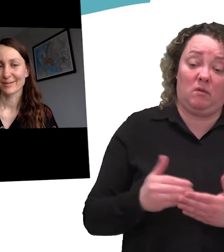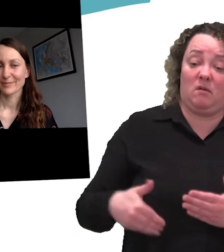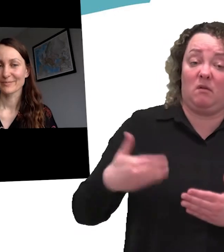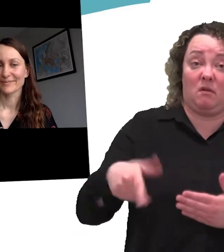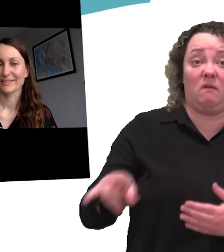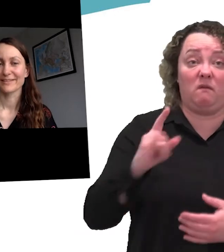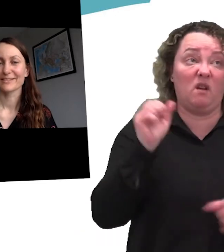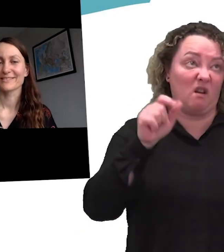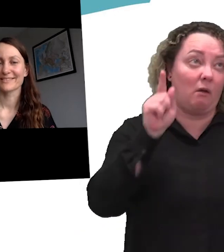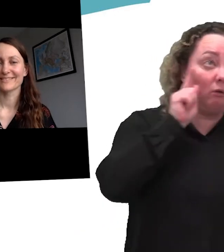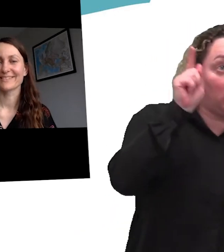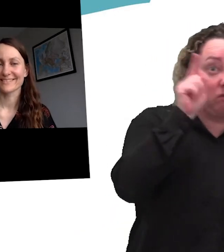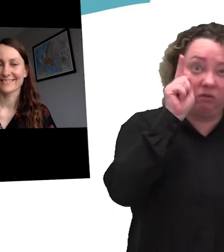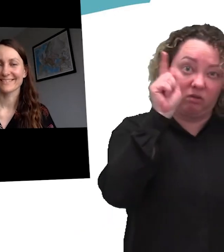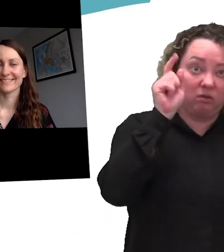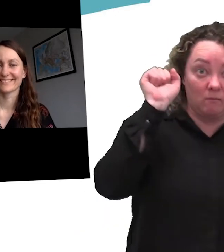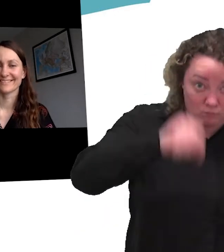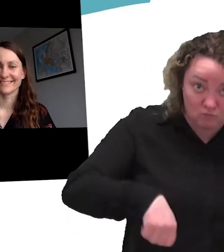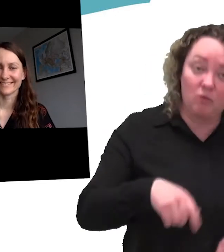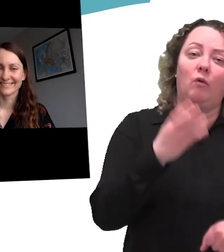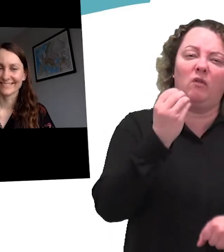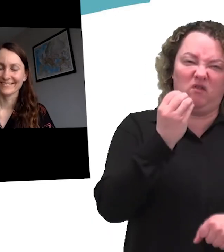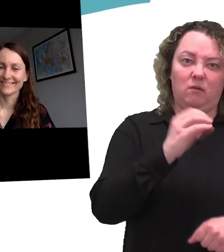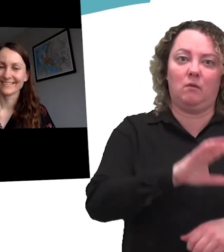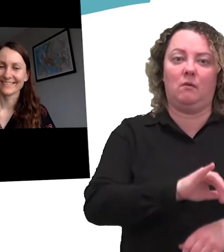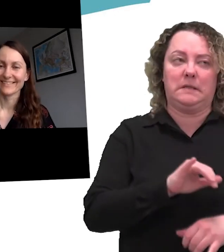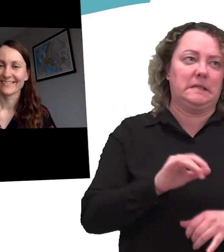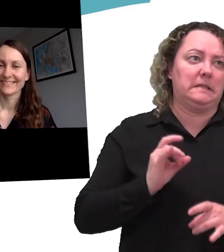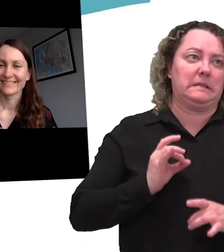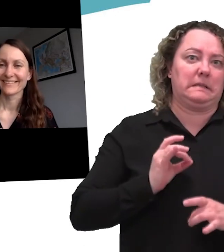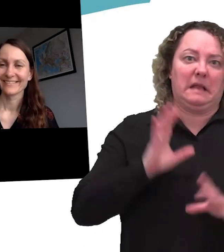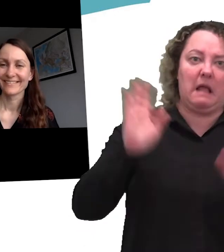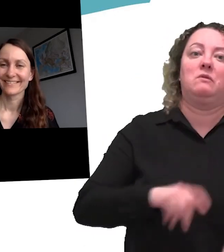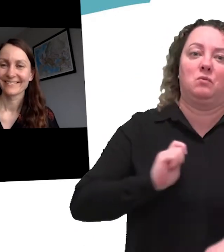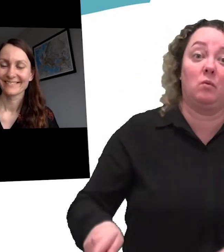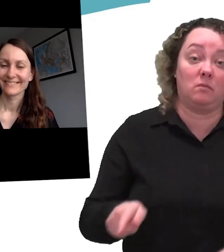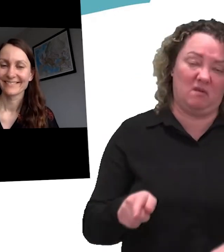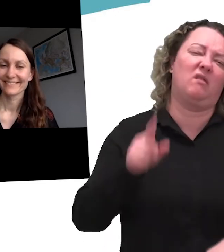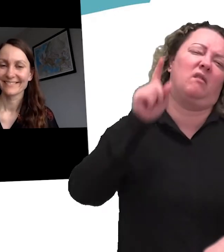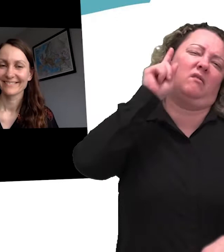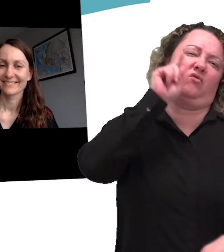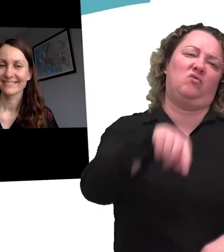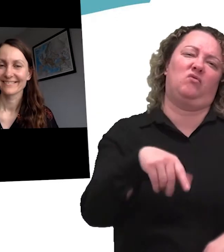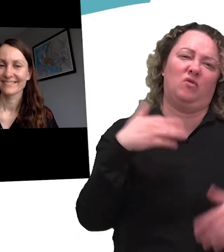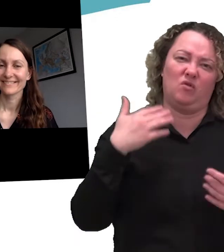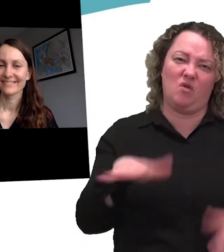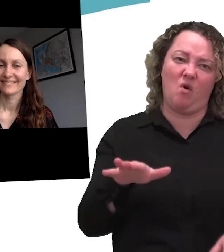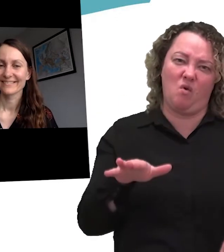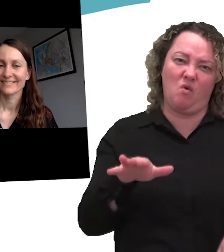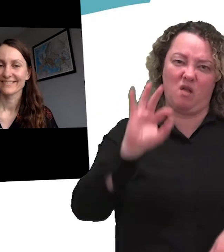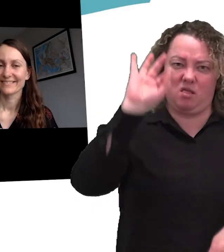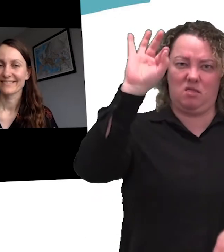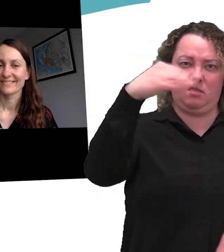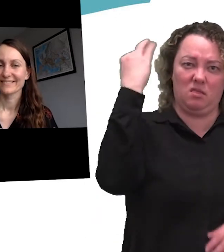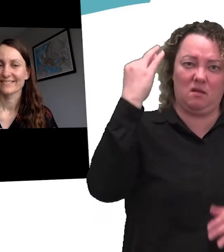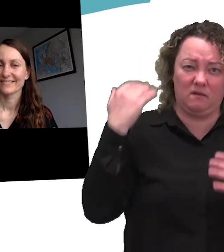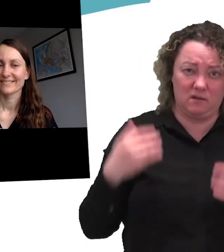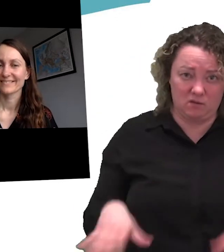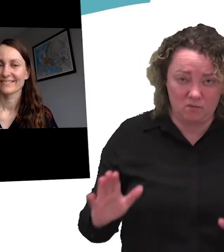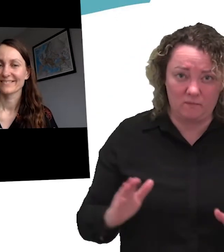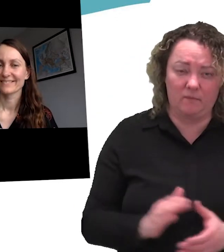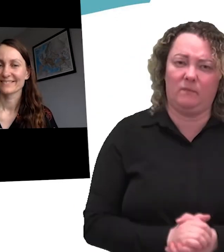išzys, taip, išsizys. Taip, o jeigu, nes vaikai labai greit suskaičiuo, nu, pavyzdžiui, labai bet kurioj